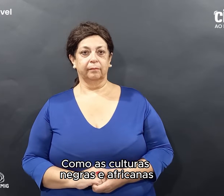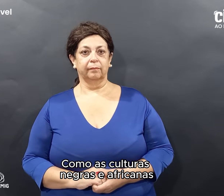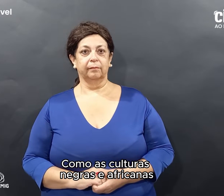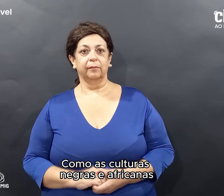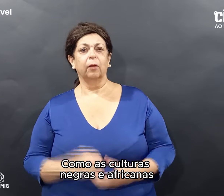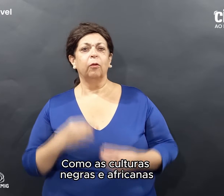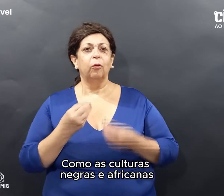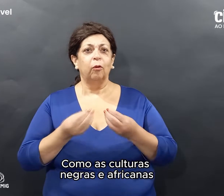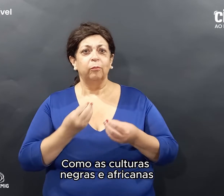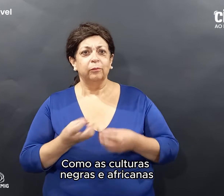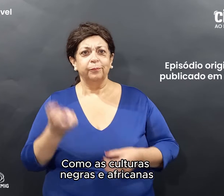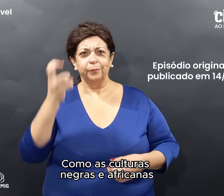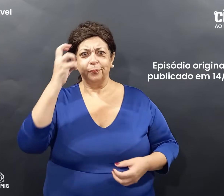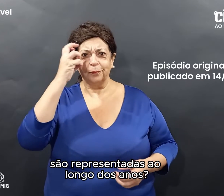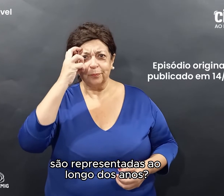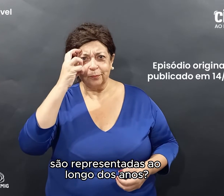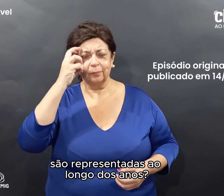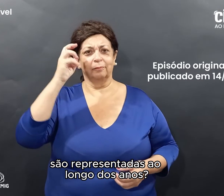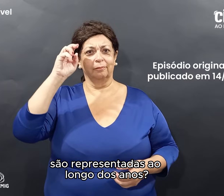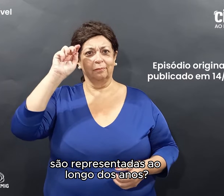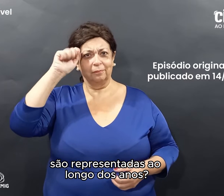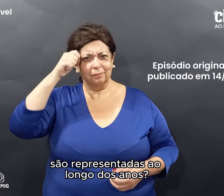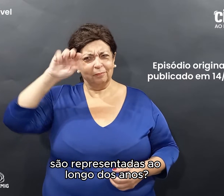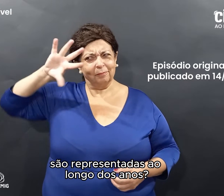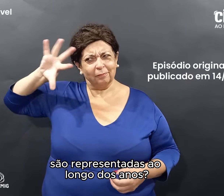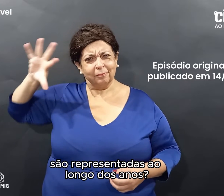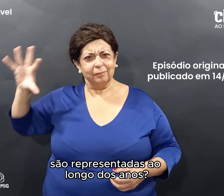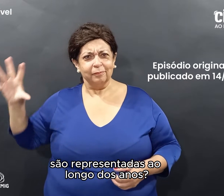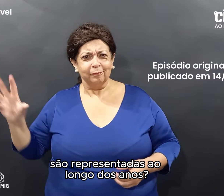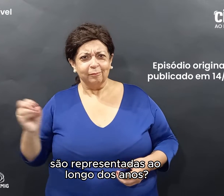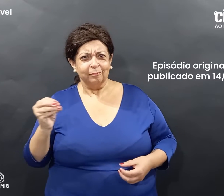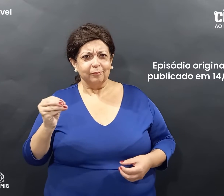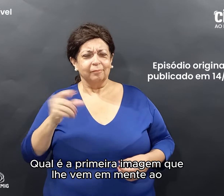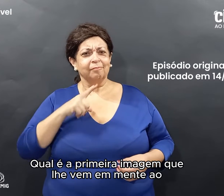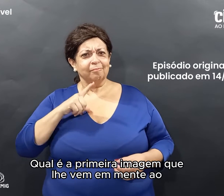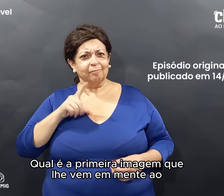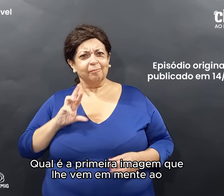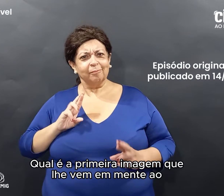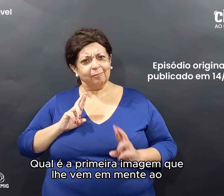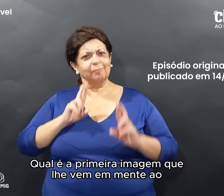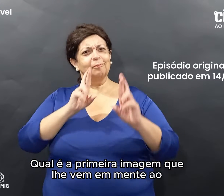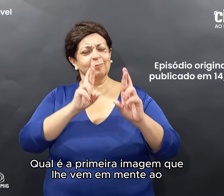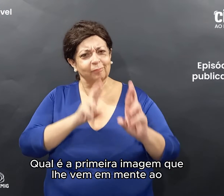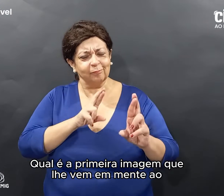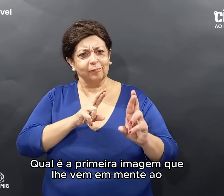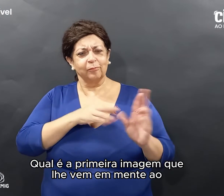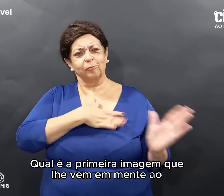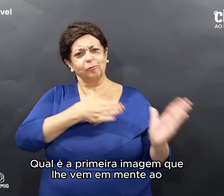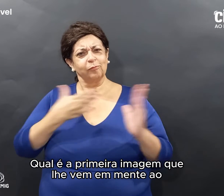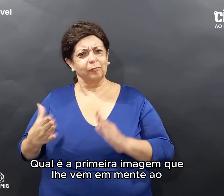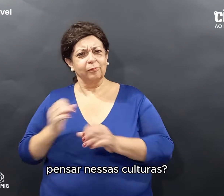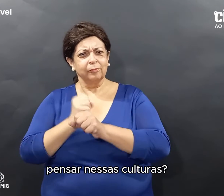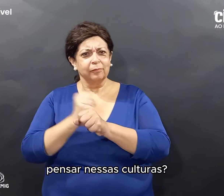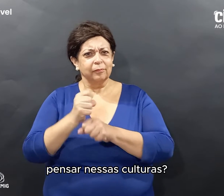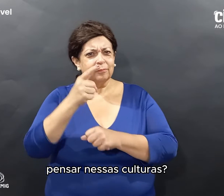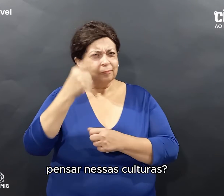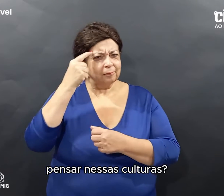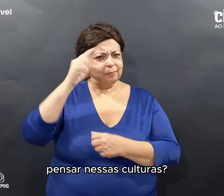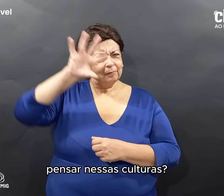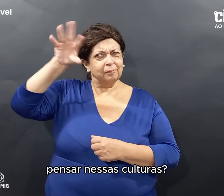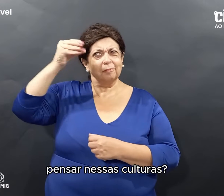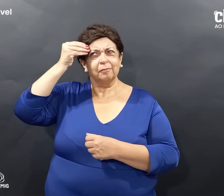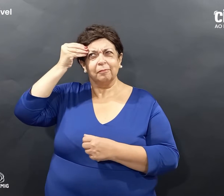Como as culturas negras e africanas são representadas ao longo dos anos? Qual é a primeira imagem que lhe vem em mente ao pensar